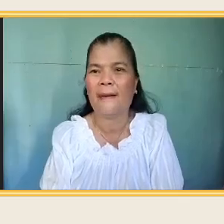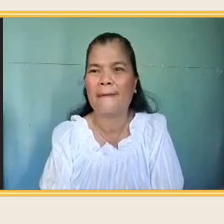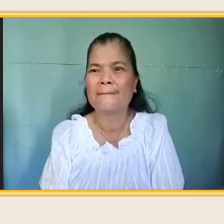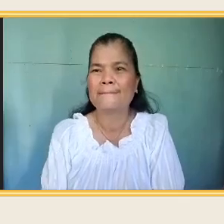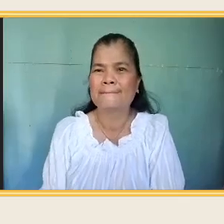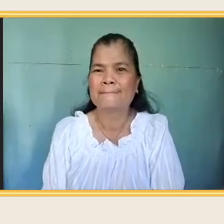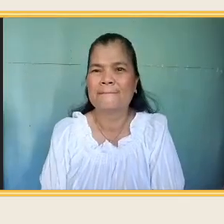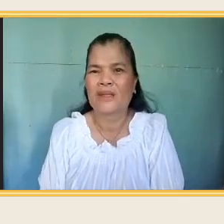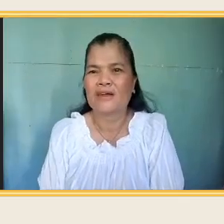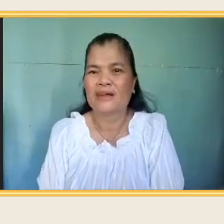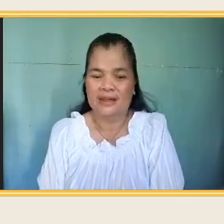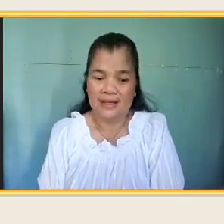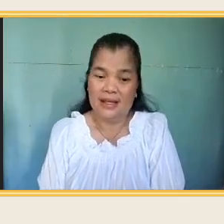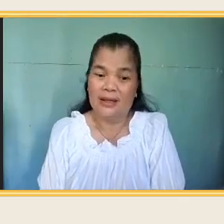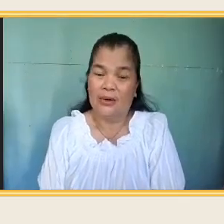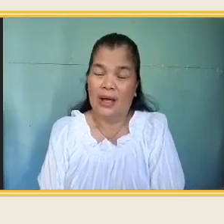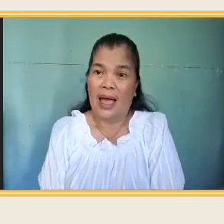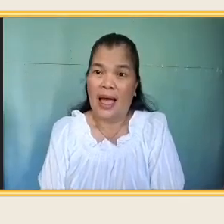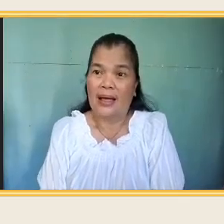begin.